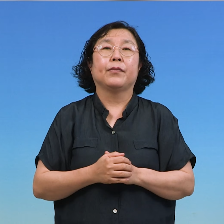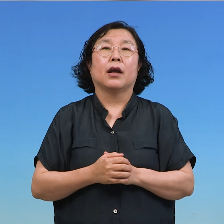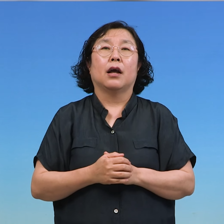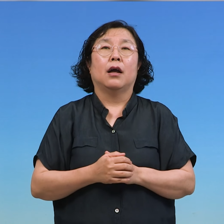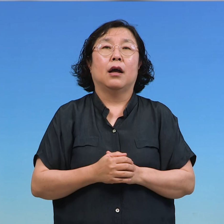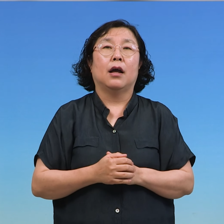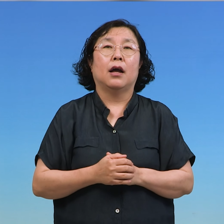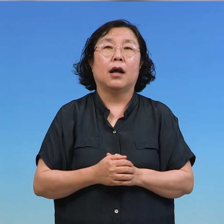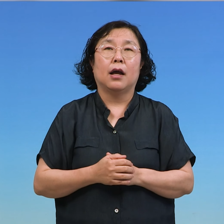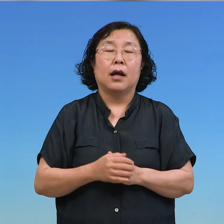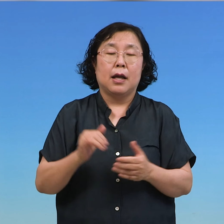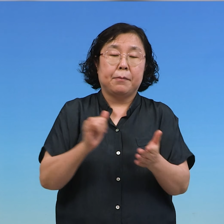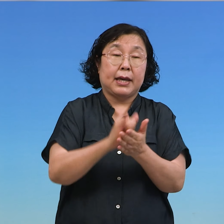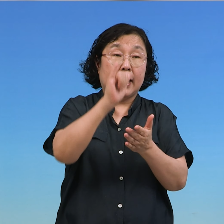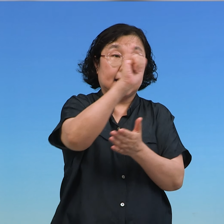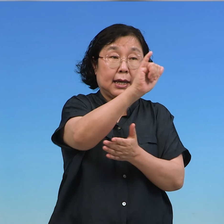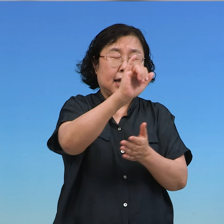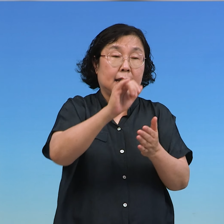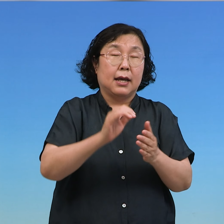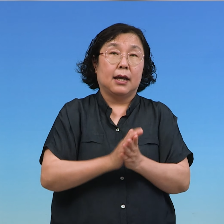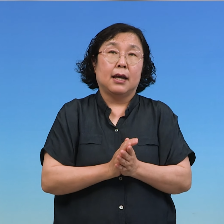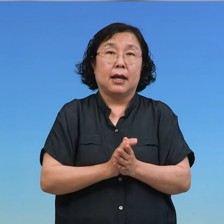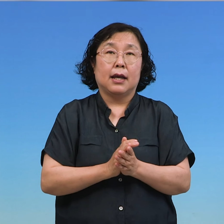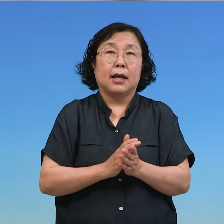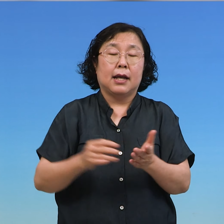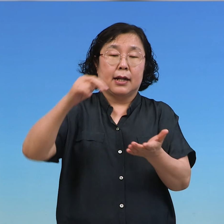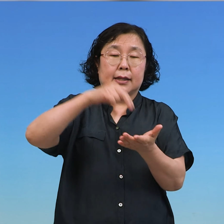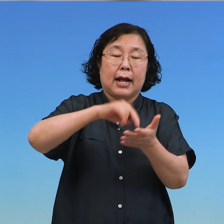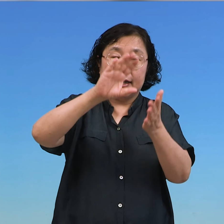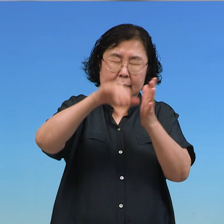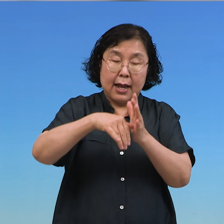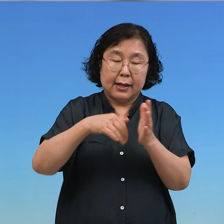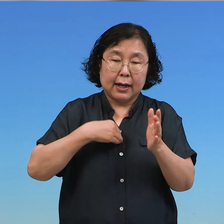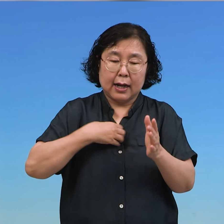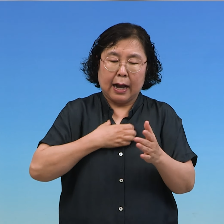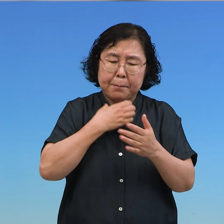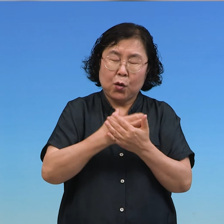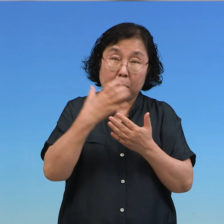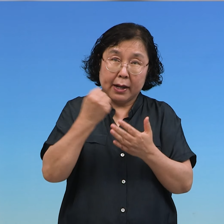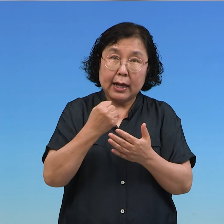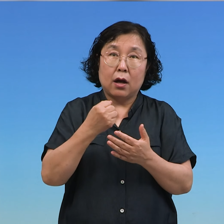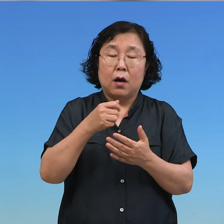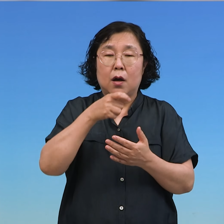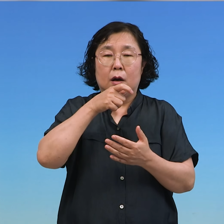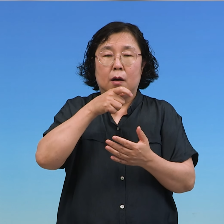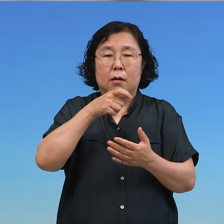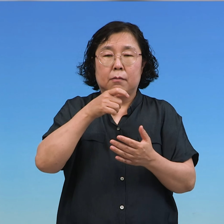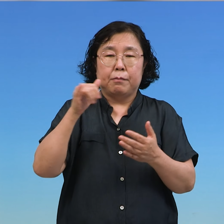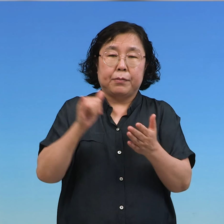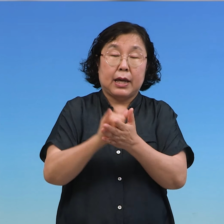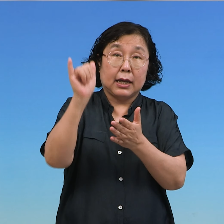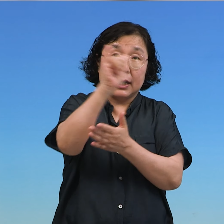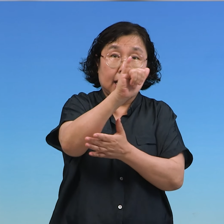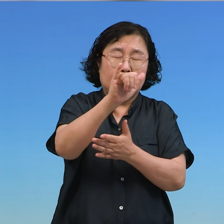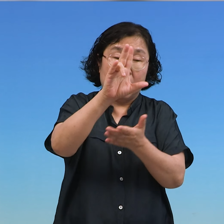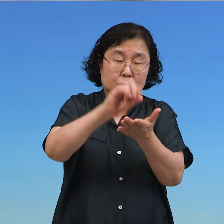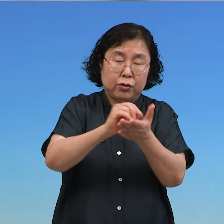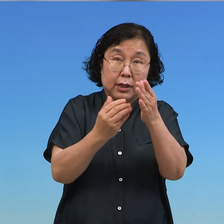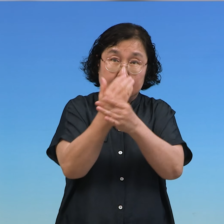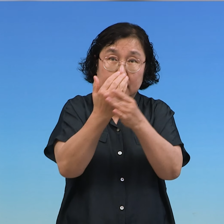처음에 안내 영상 비행기가 추락하거나 바다에 빠지거나 그러면